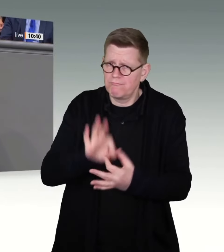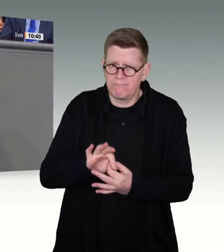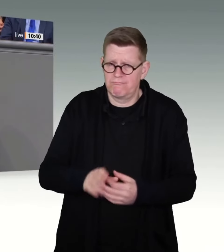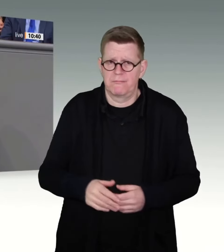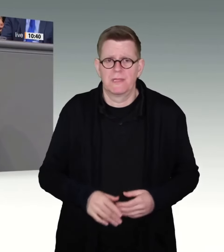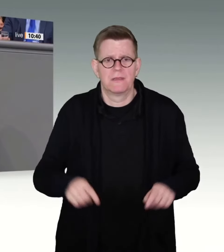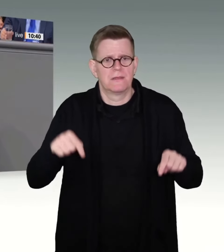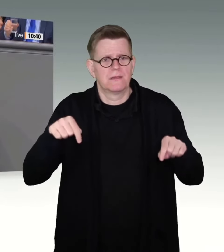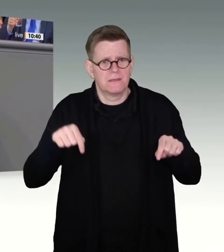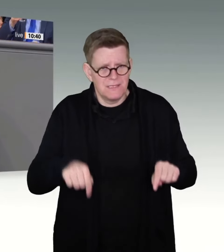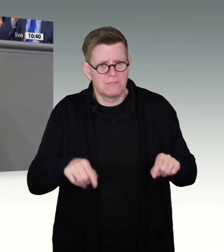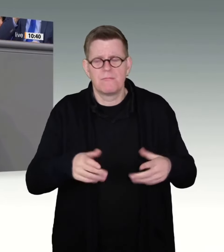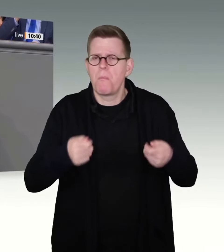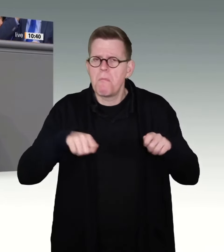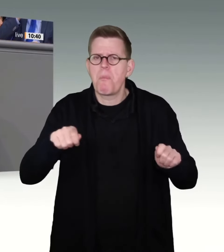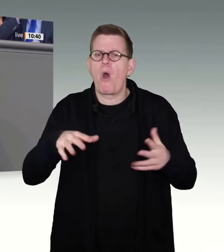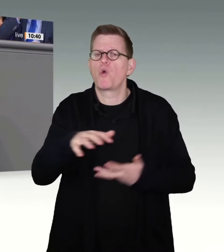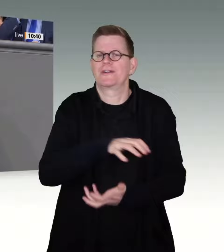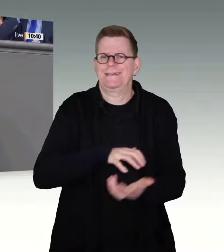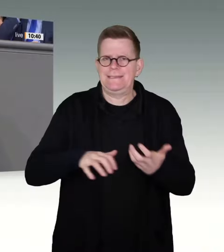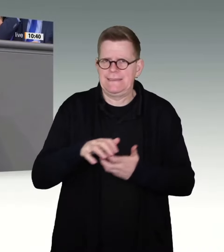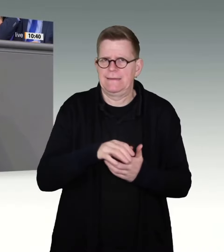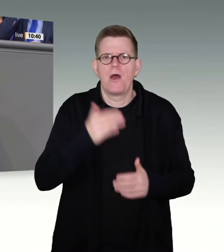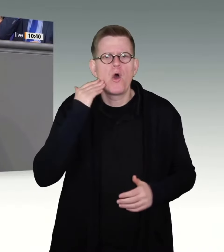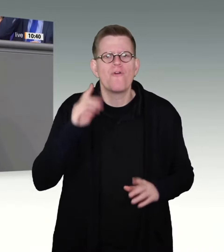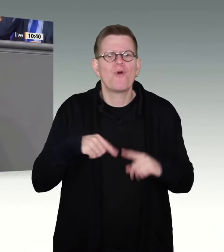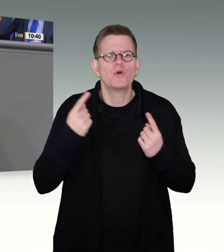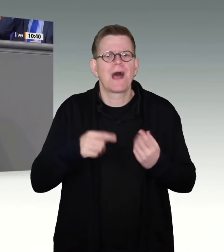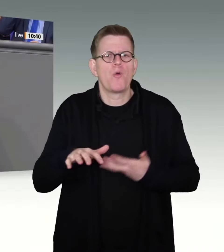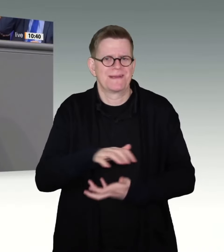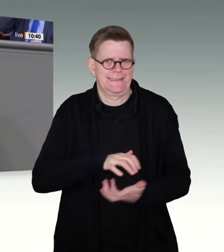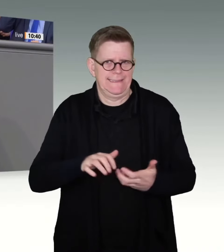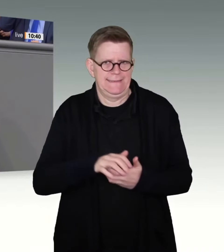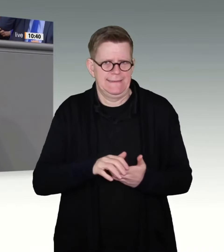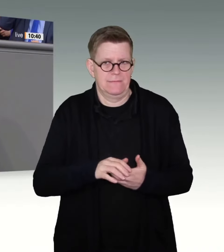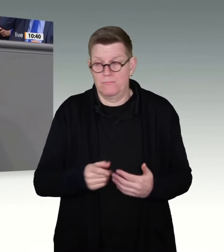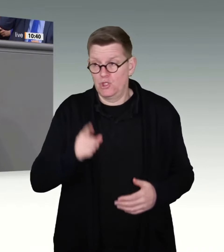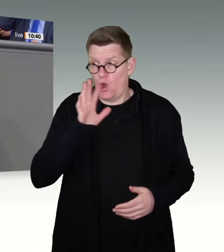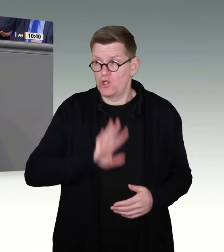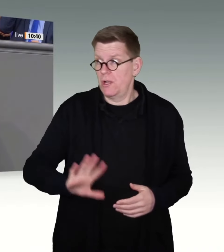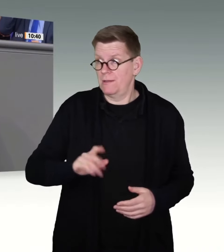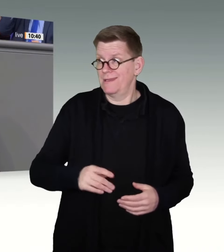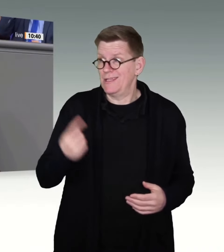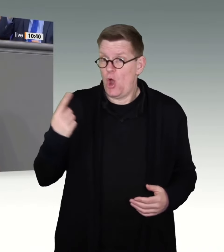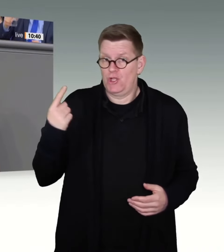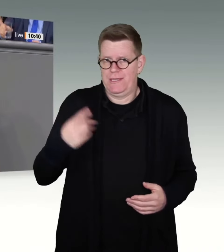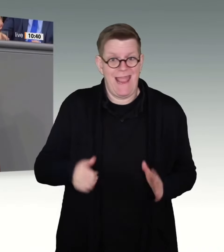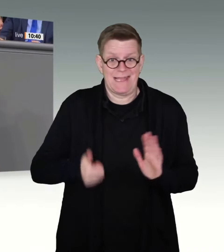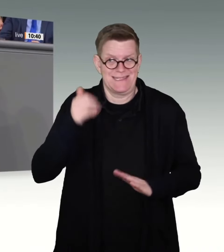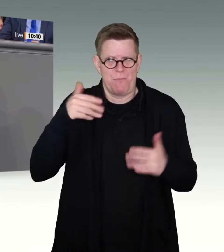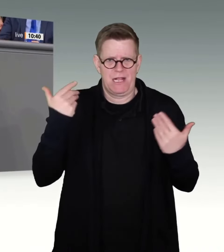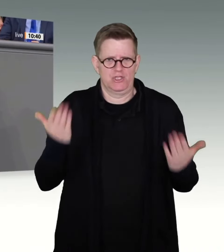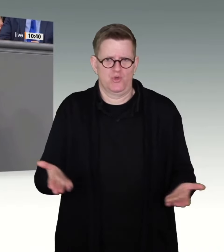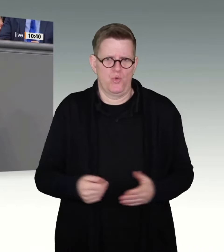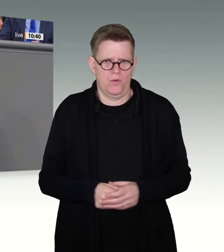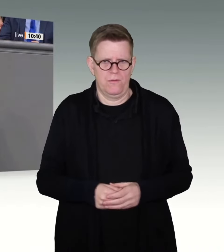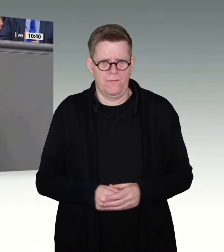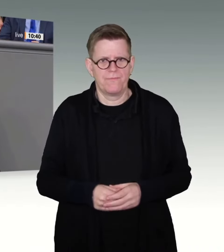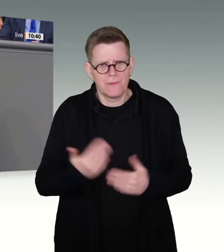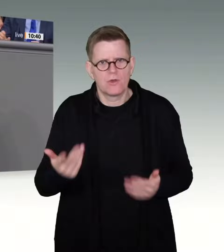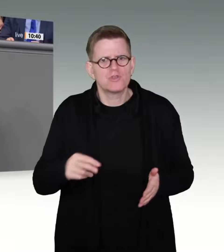einer Baukrise, in einer Wohnraumkrise sind, die Deutschland noch nicht erlebt hat. Das darf uns als Politik nicht